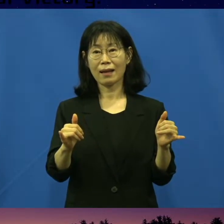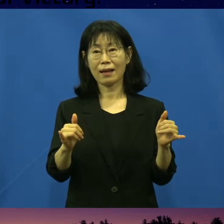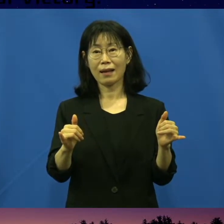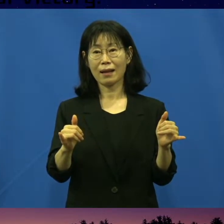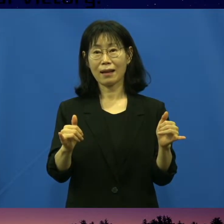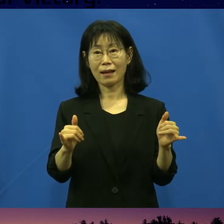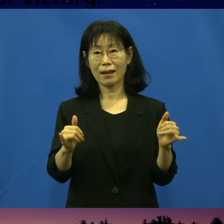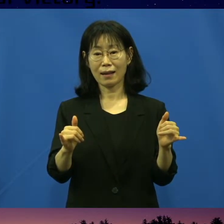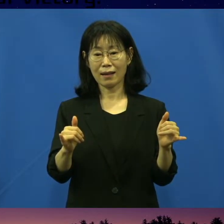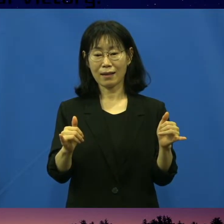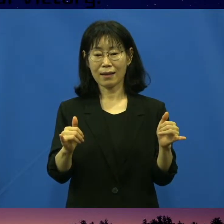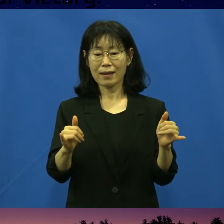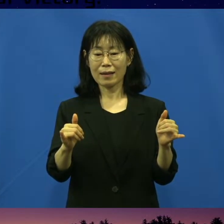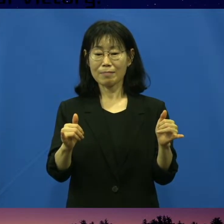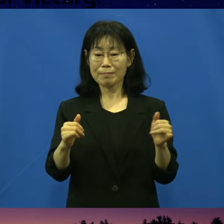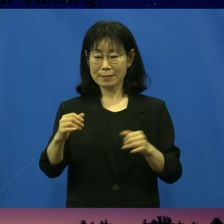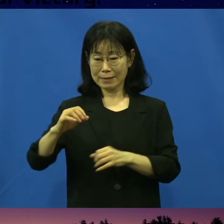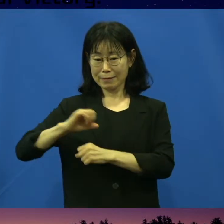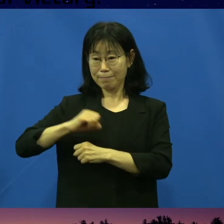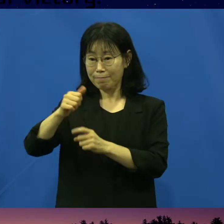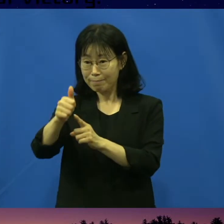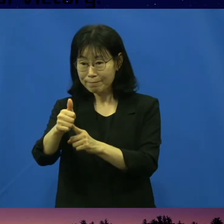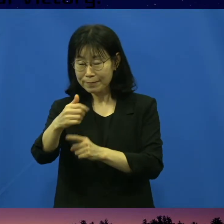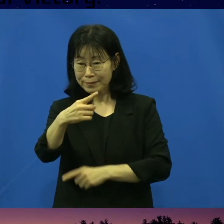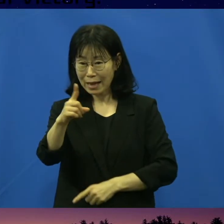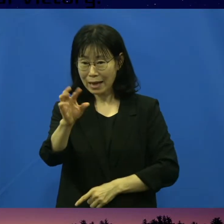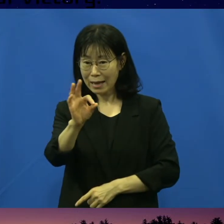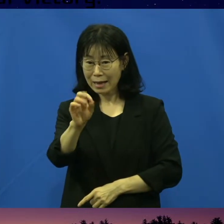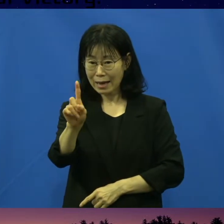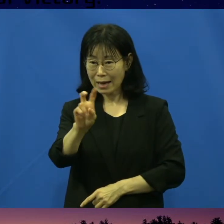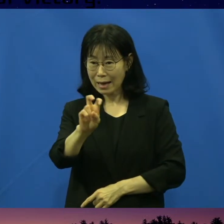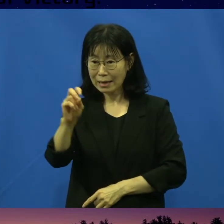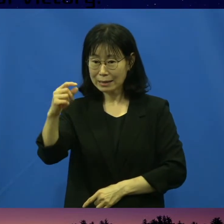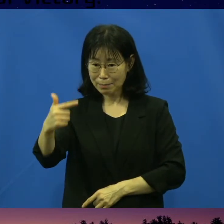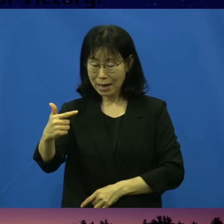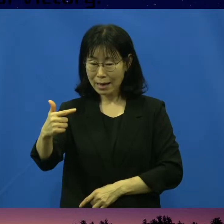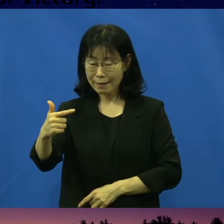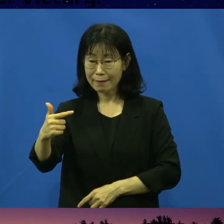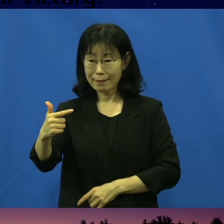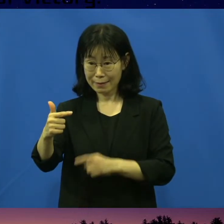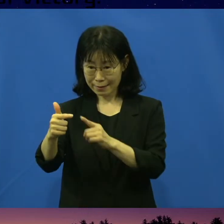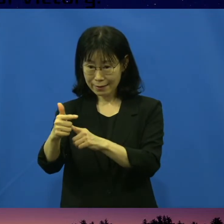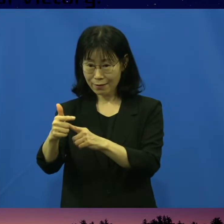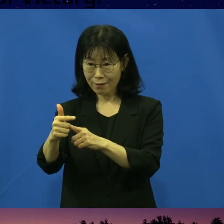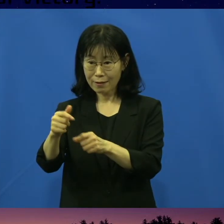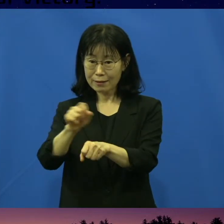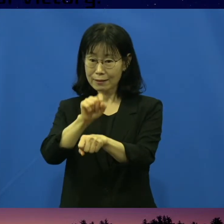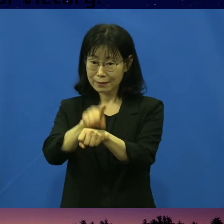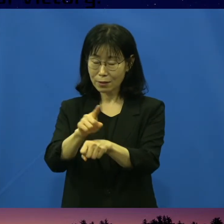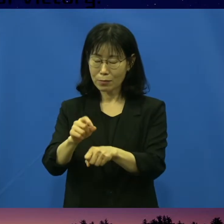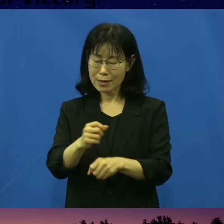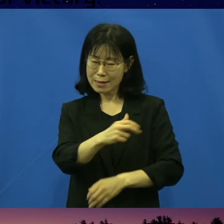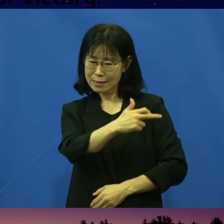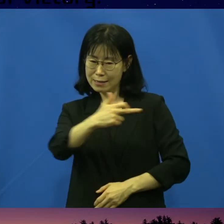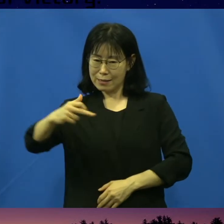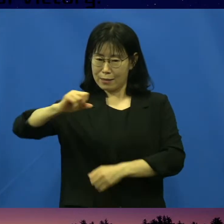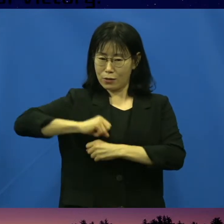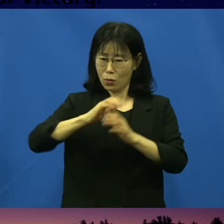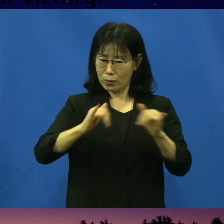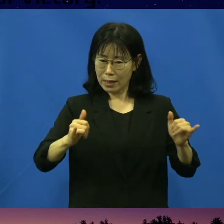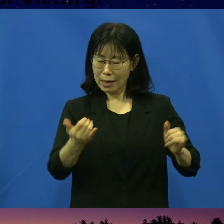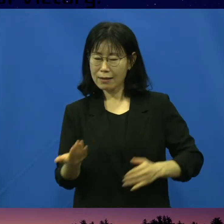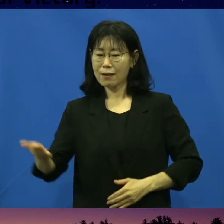이게 오늘 세상의 모습이에요. 집은 엄청 크나 나병 환자들, 그거 똑같아요.